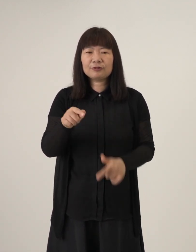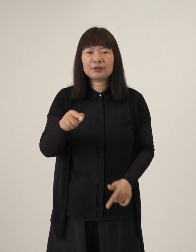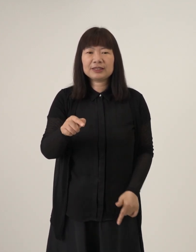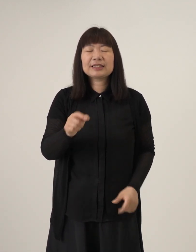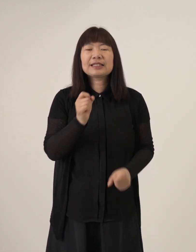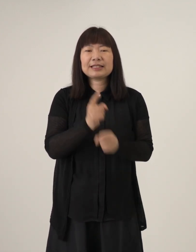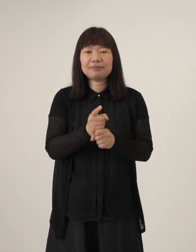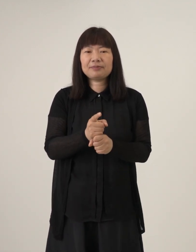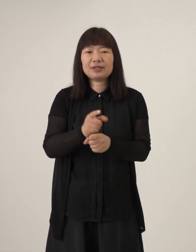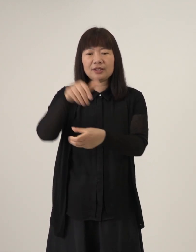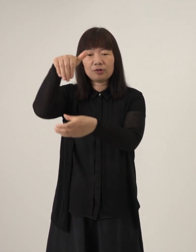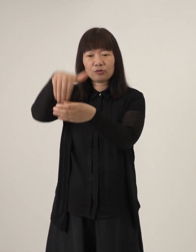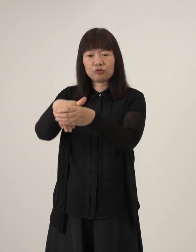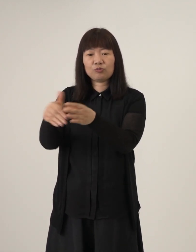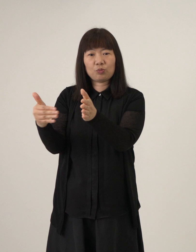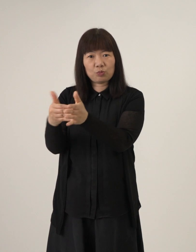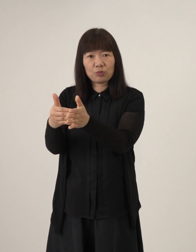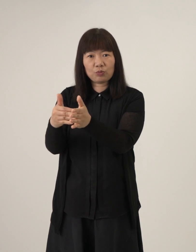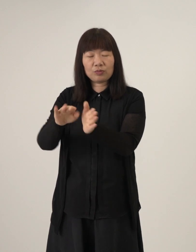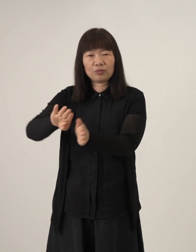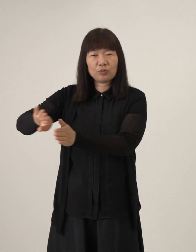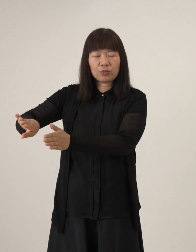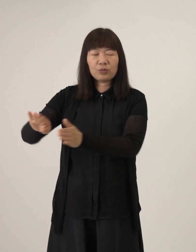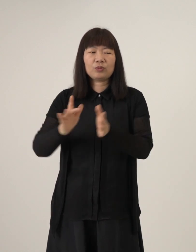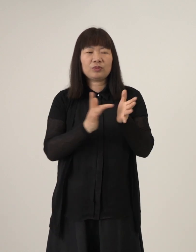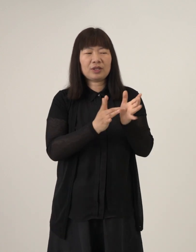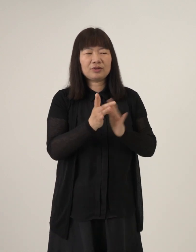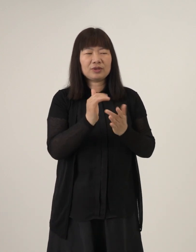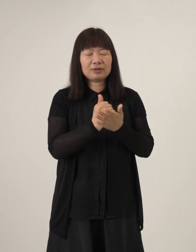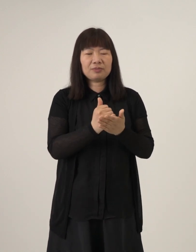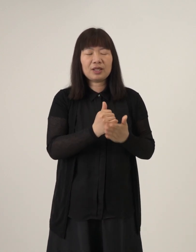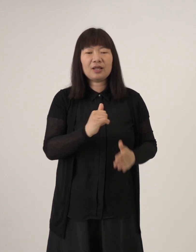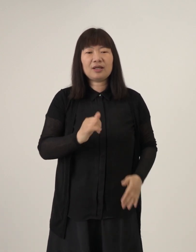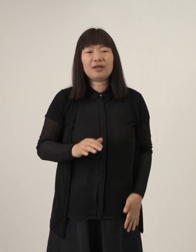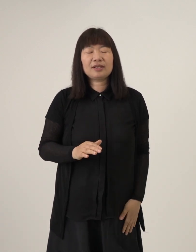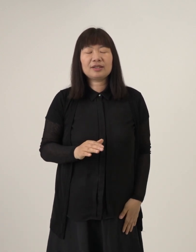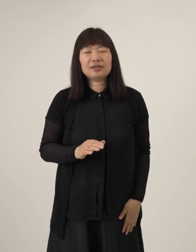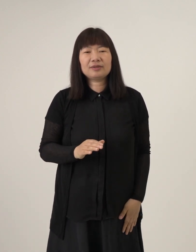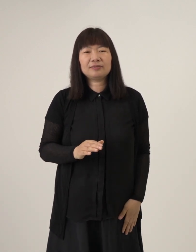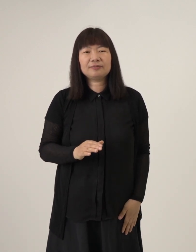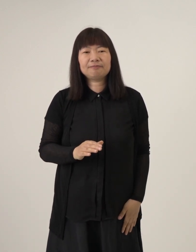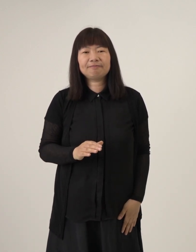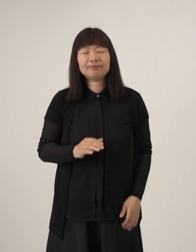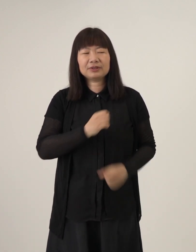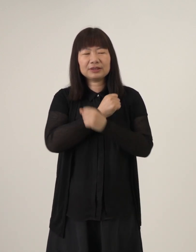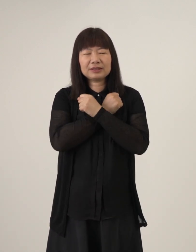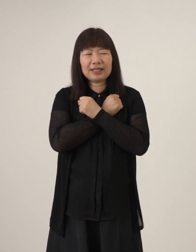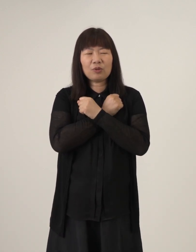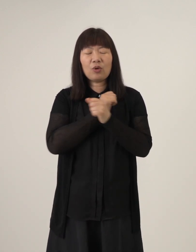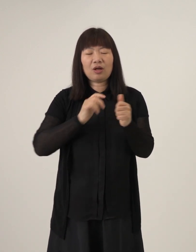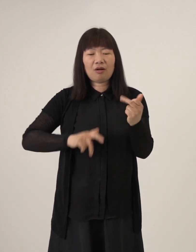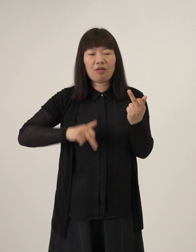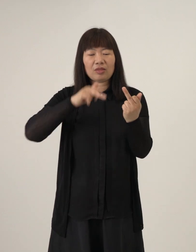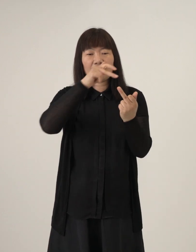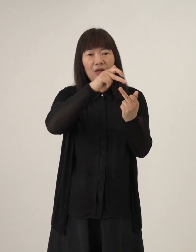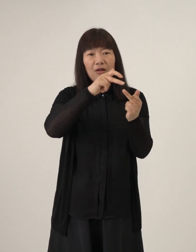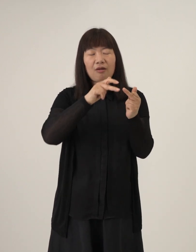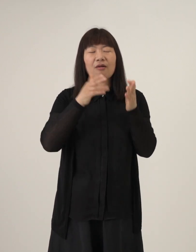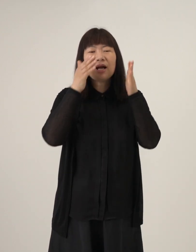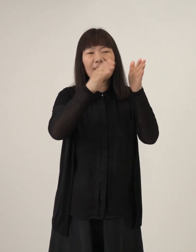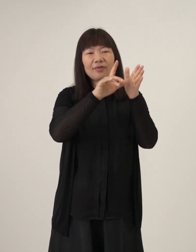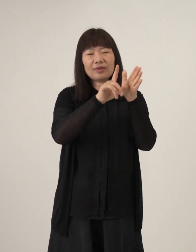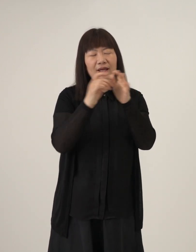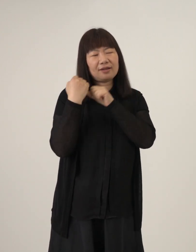현장에 이미 세워져 있고 예수님이 골고다 언덕을 향하면서 지고 갔던,